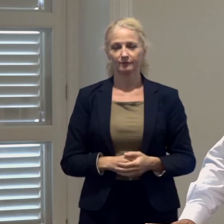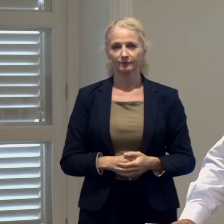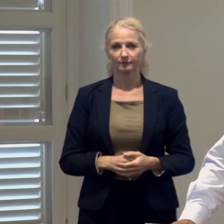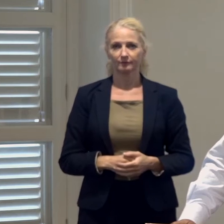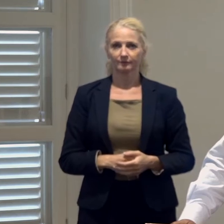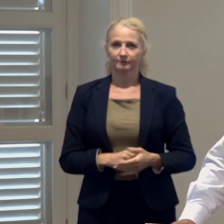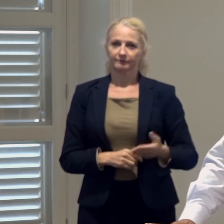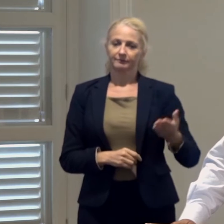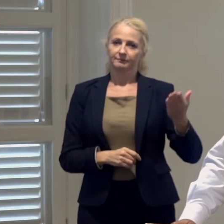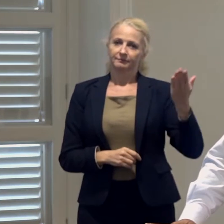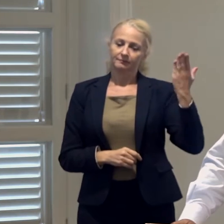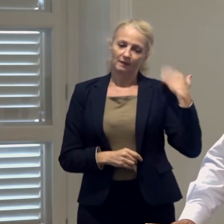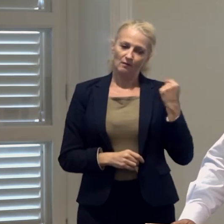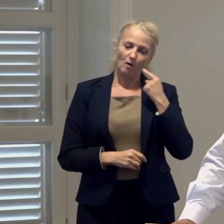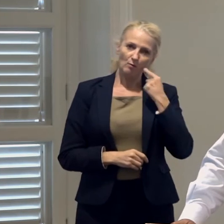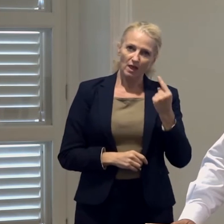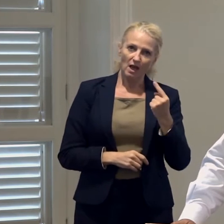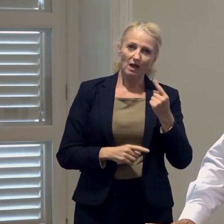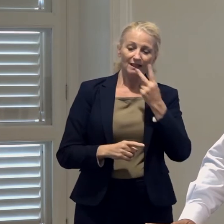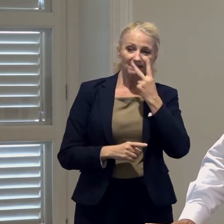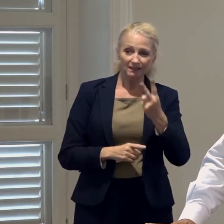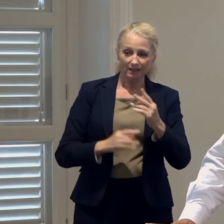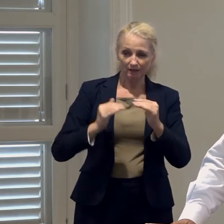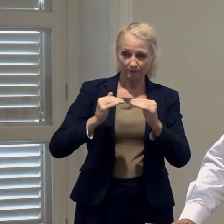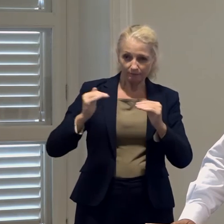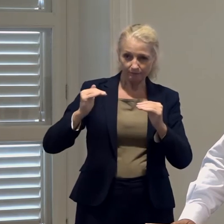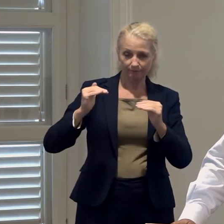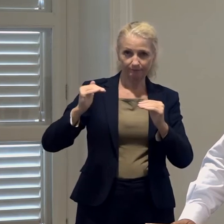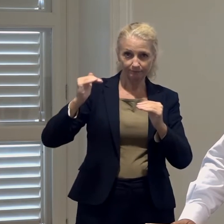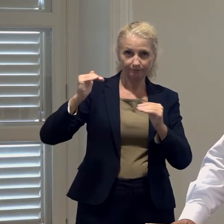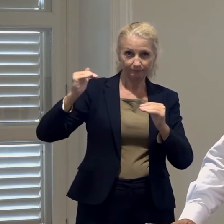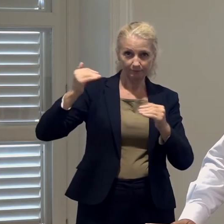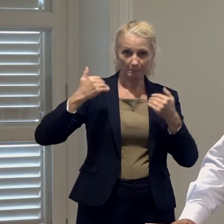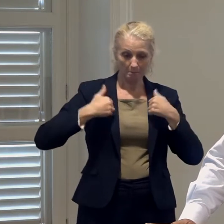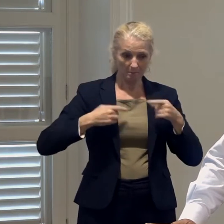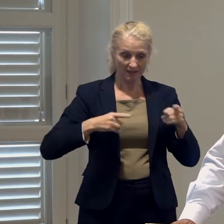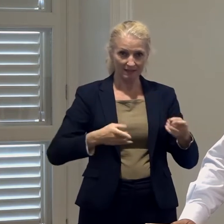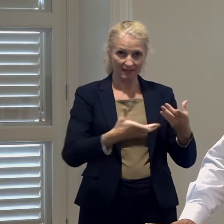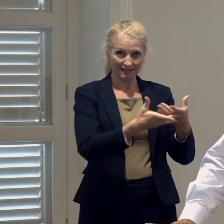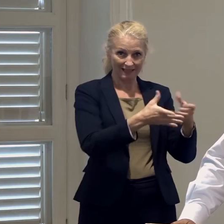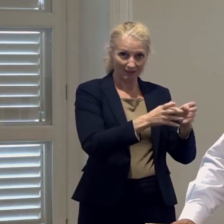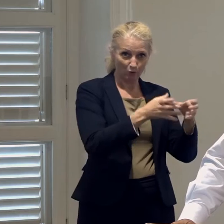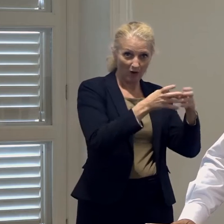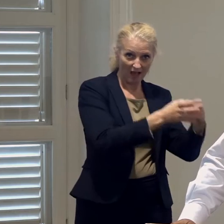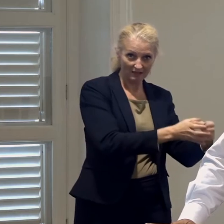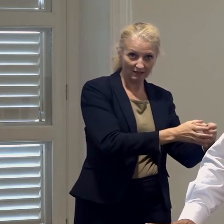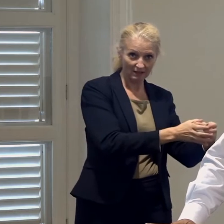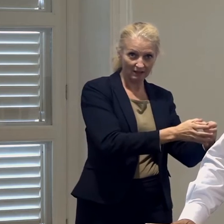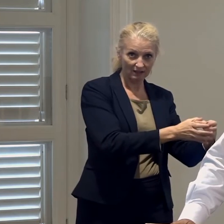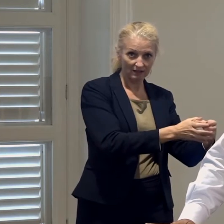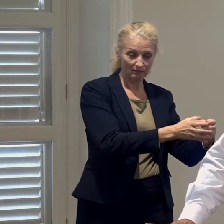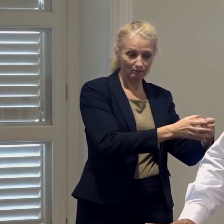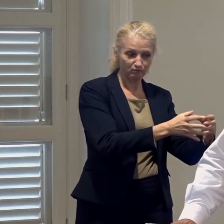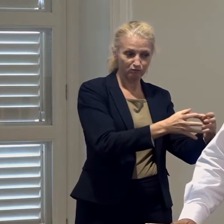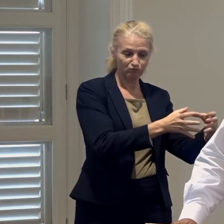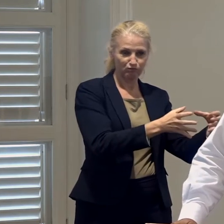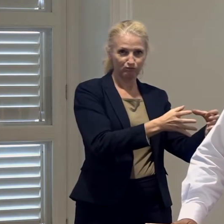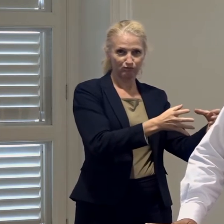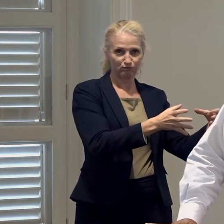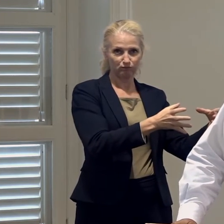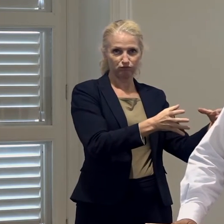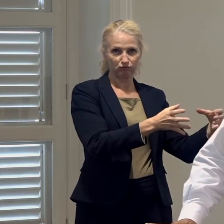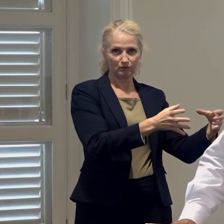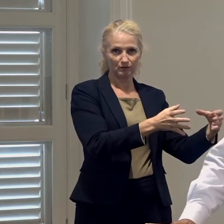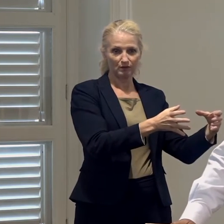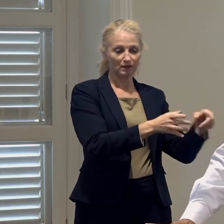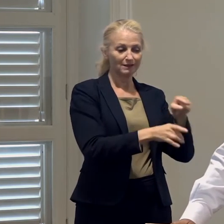een duidelijke stijging gezien van het aantal mensen in isolatie. Dus mensen die anderen